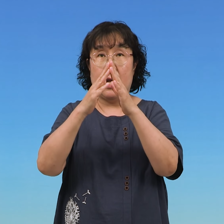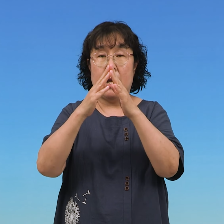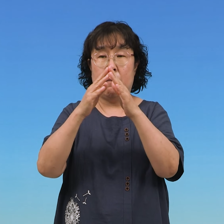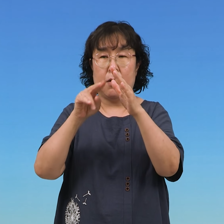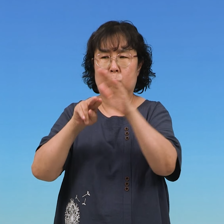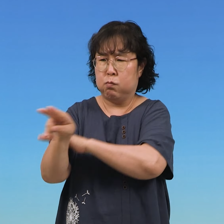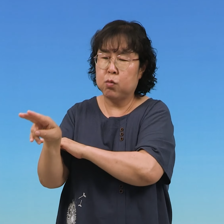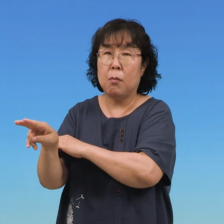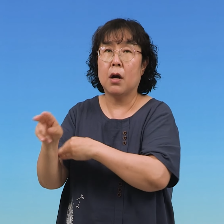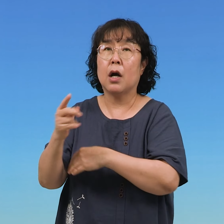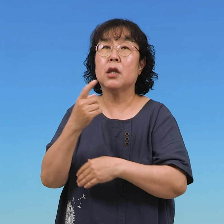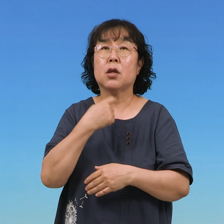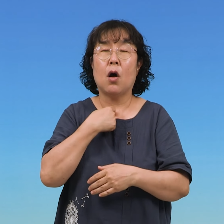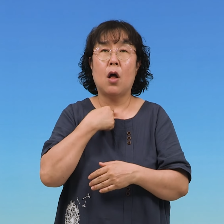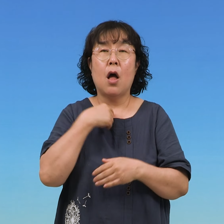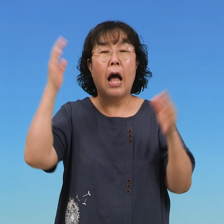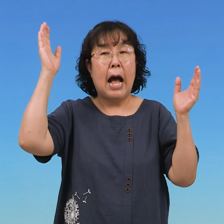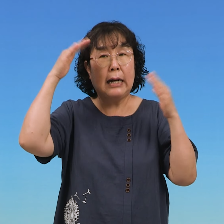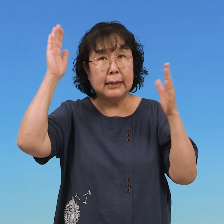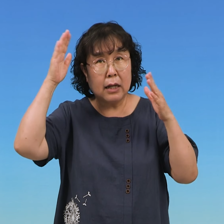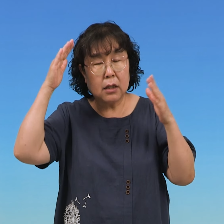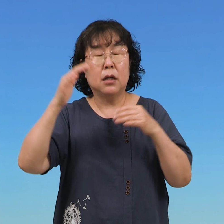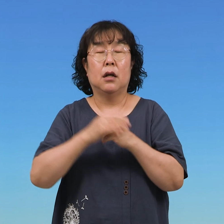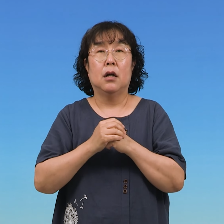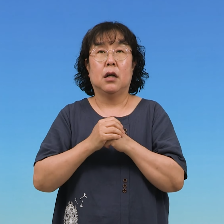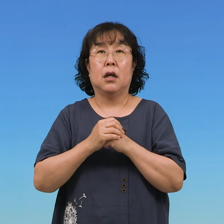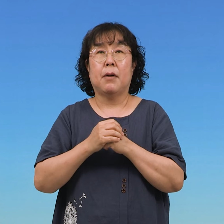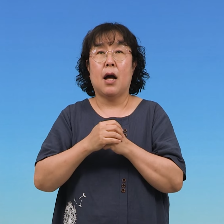예배 드리는 내 제자 애들도 꽤 많아요.